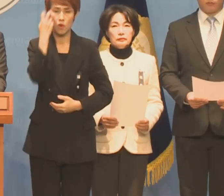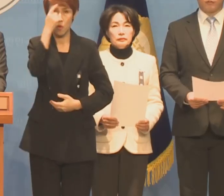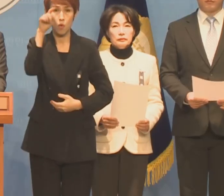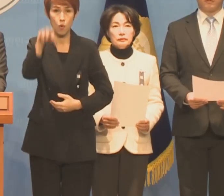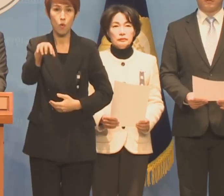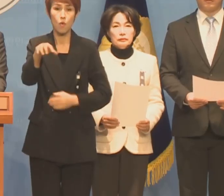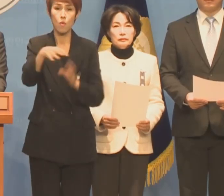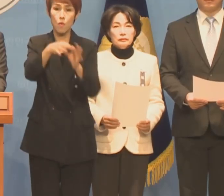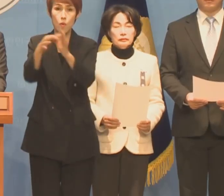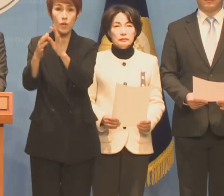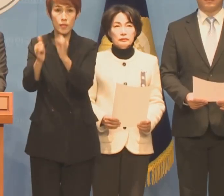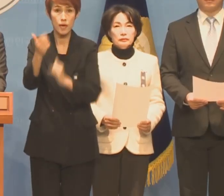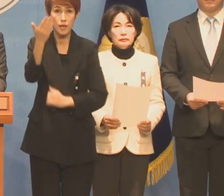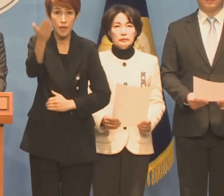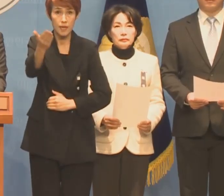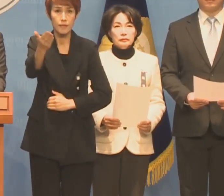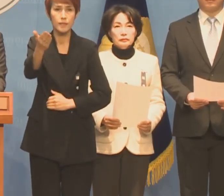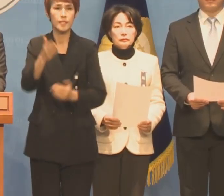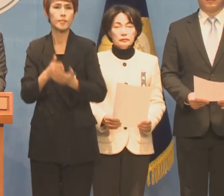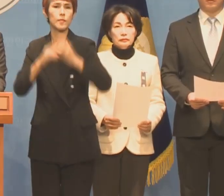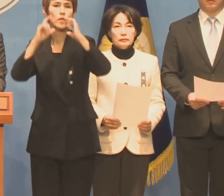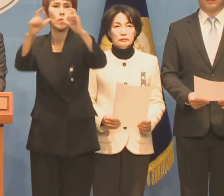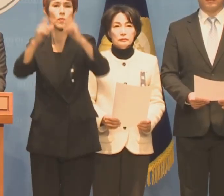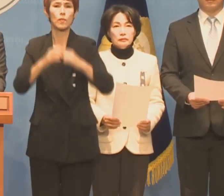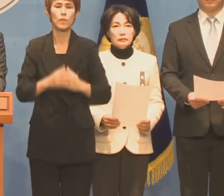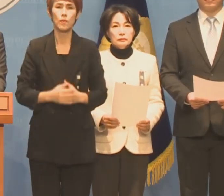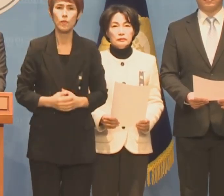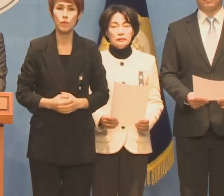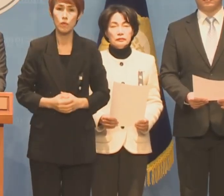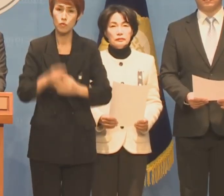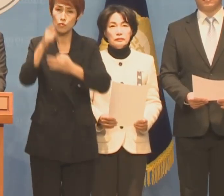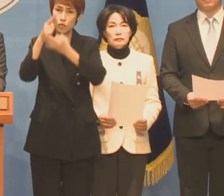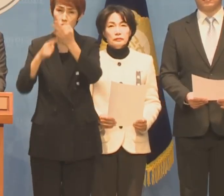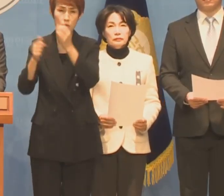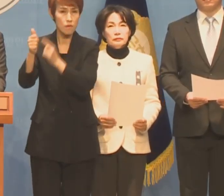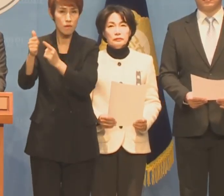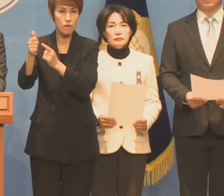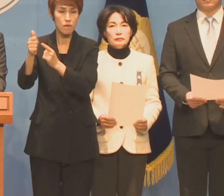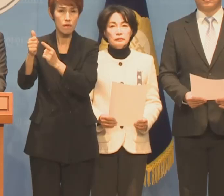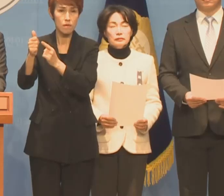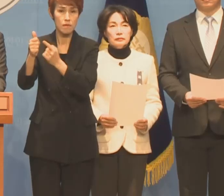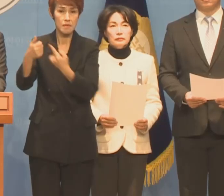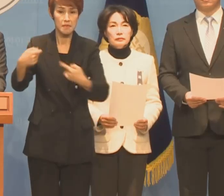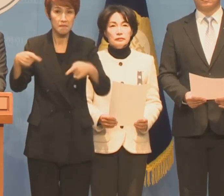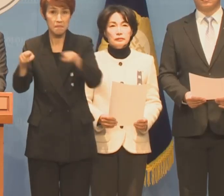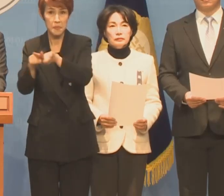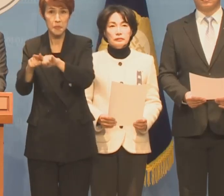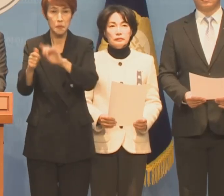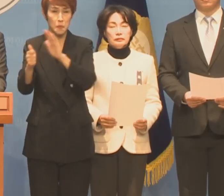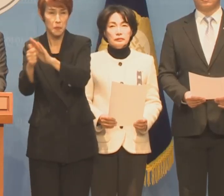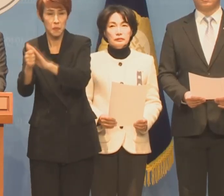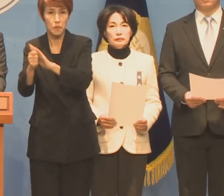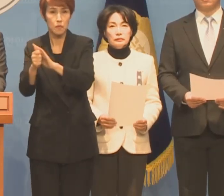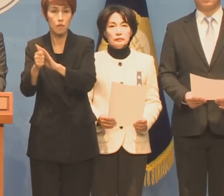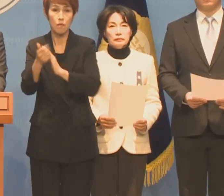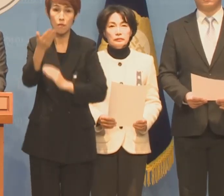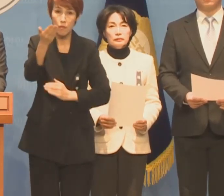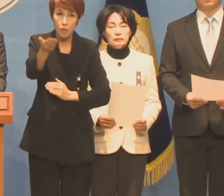유관 기관장에게 재차 경고한다. 윤석열 내란에 동조해 본인과 죄 없는